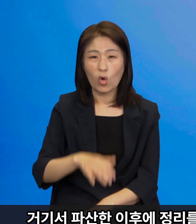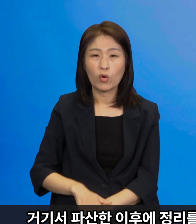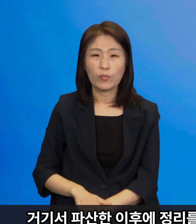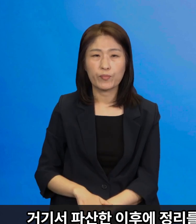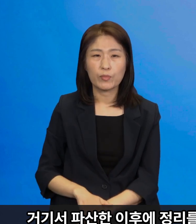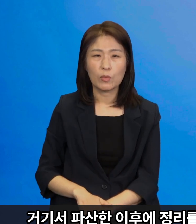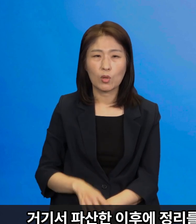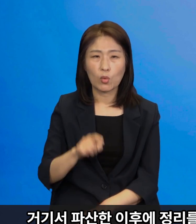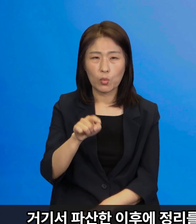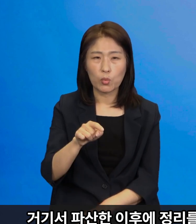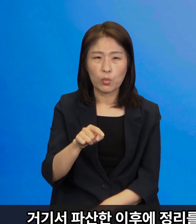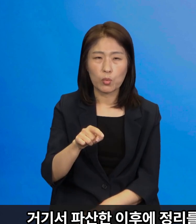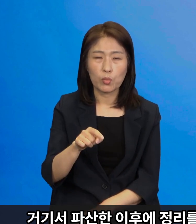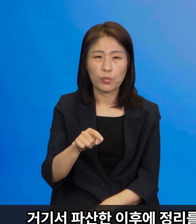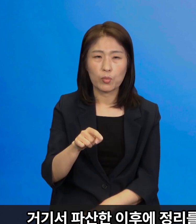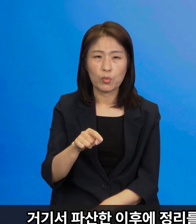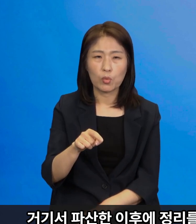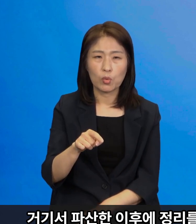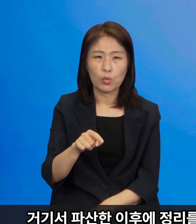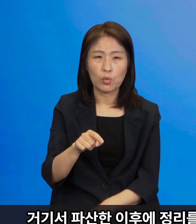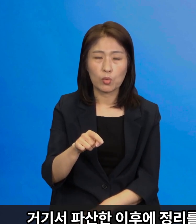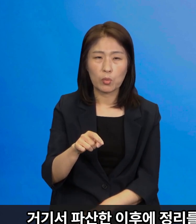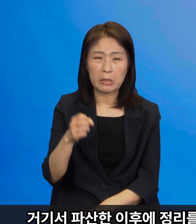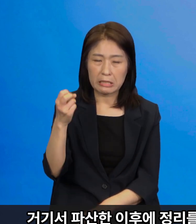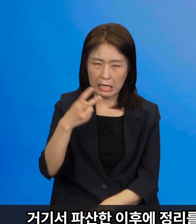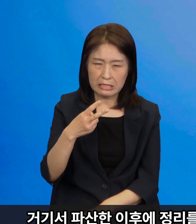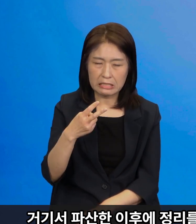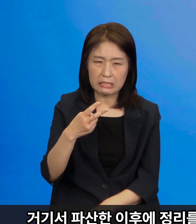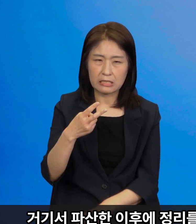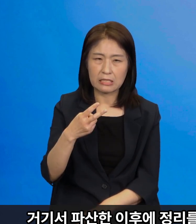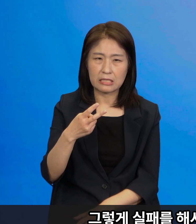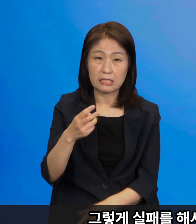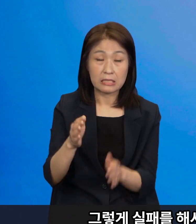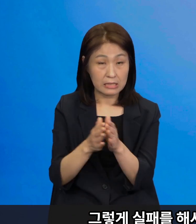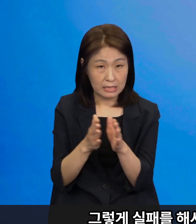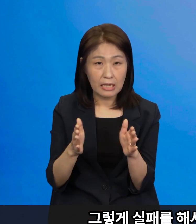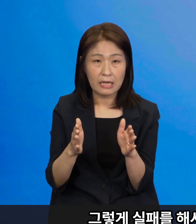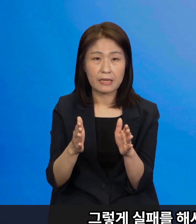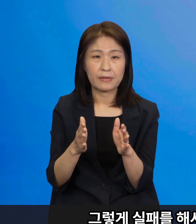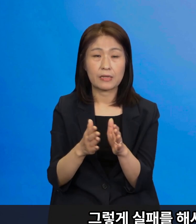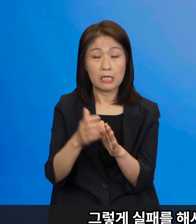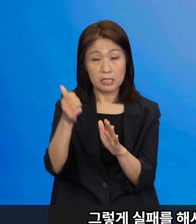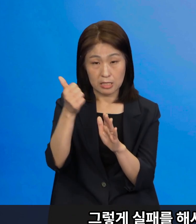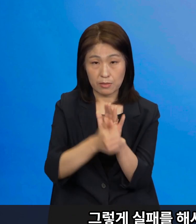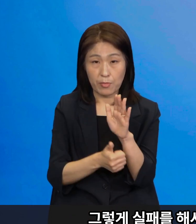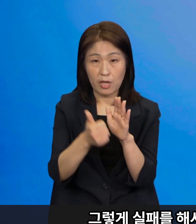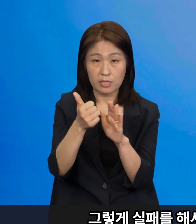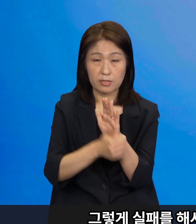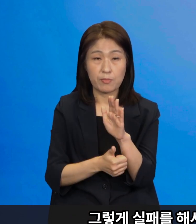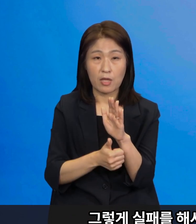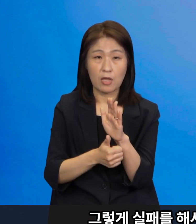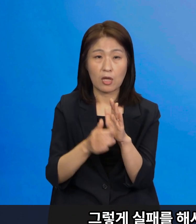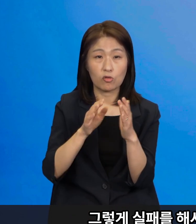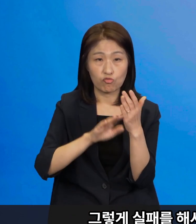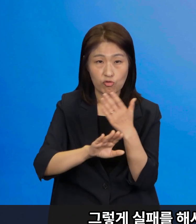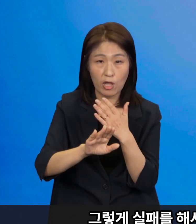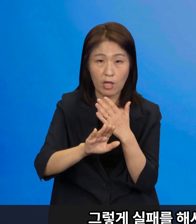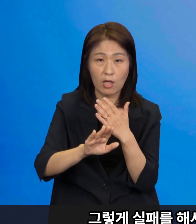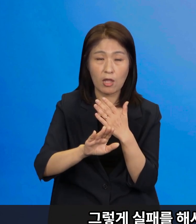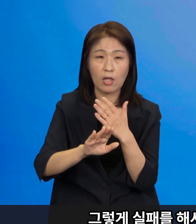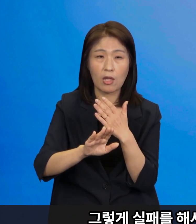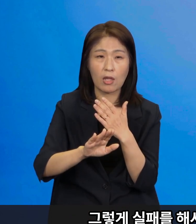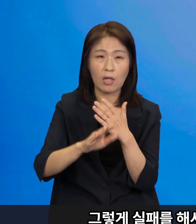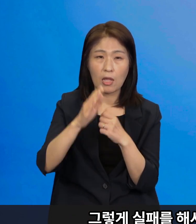파산한 이후에 정리를 하고 그 작게 다시 시작을 하게 되는 것이죠. 근데 그렇게 실패를 해서 하나님을 떠난 사람이